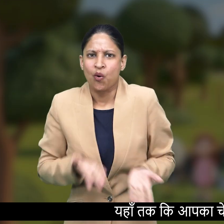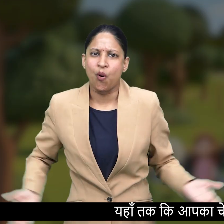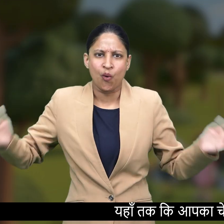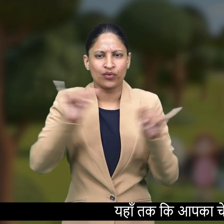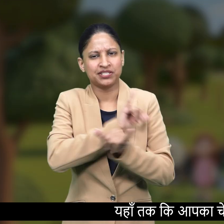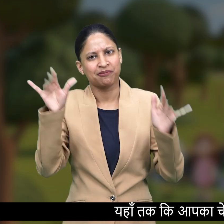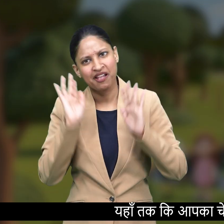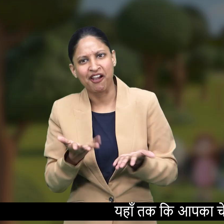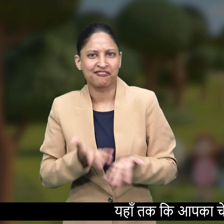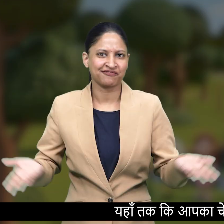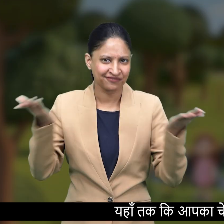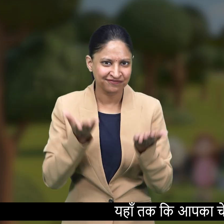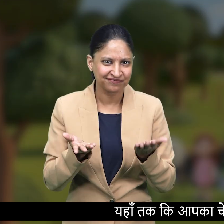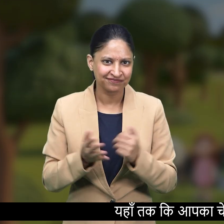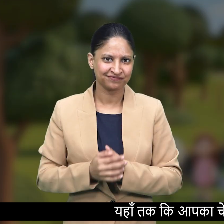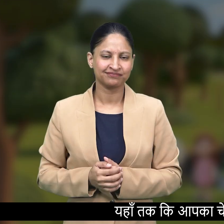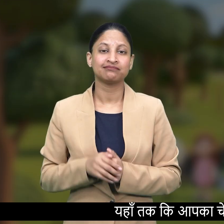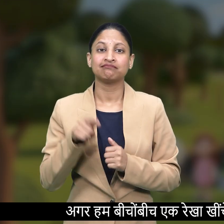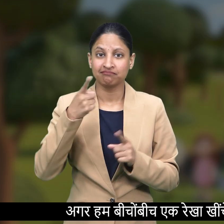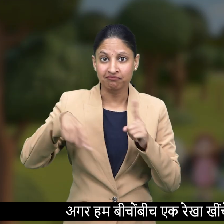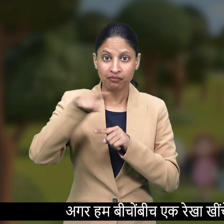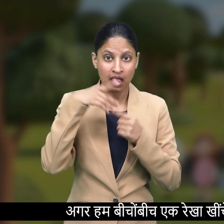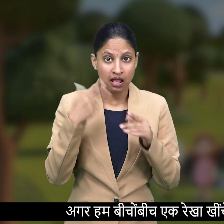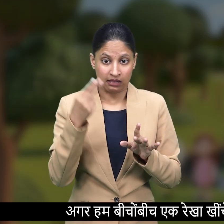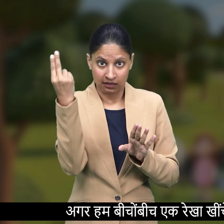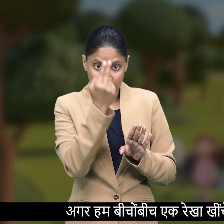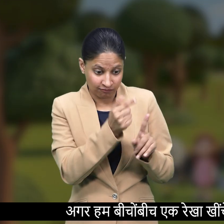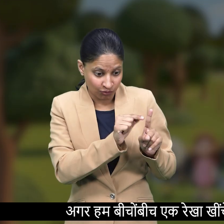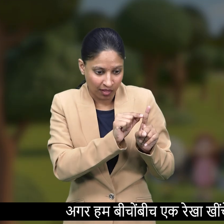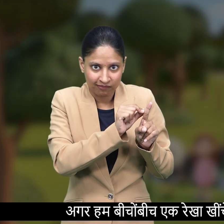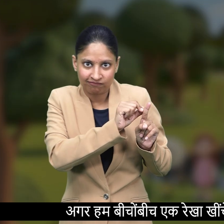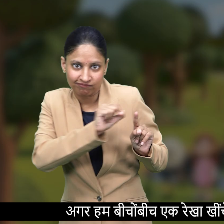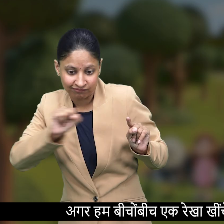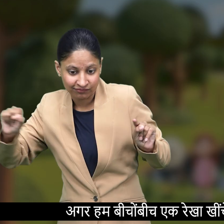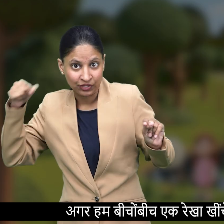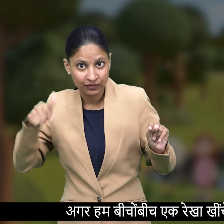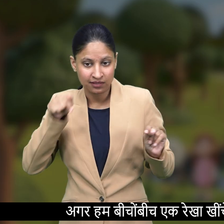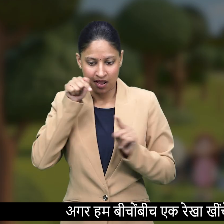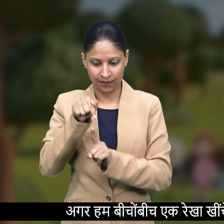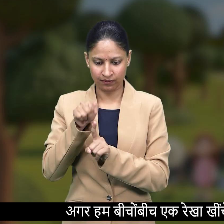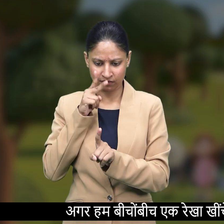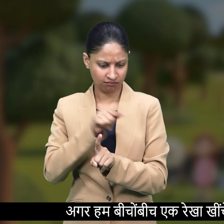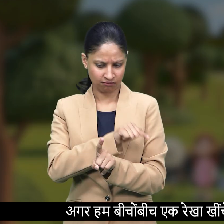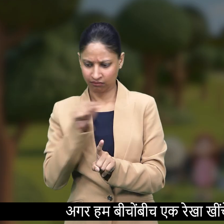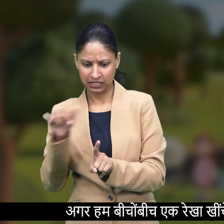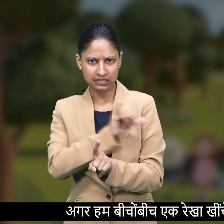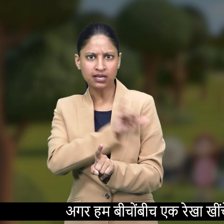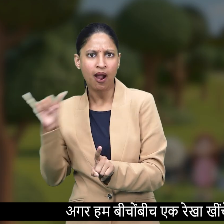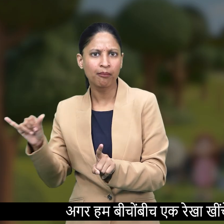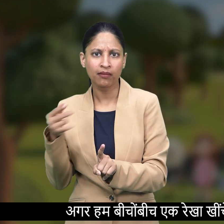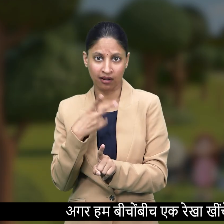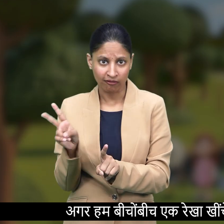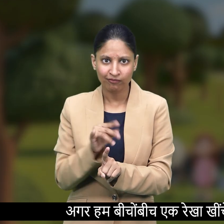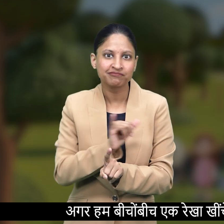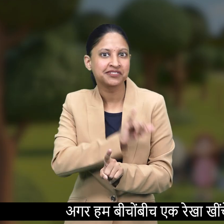में समरूपता है। अगर हम बीचों बीच एक रेखा खींचे तो दोनों